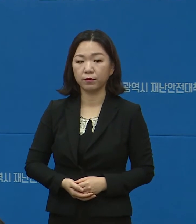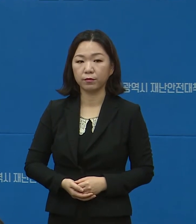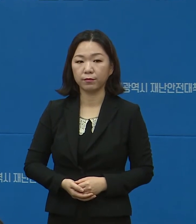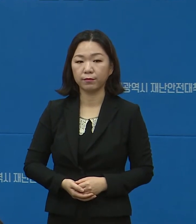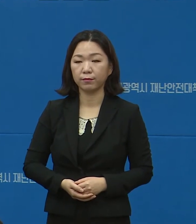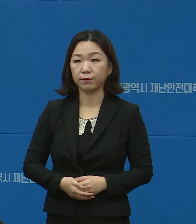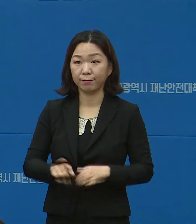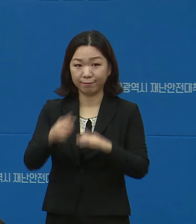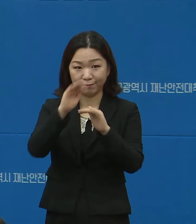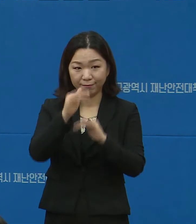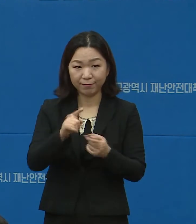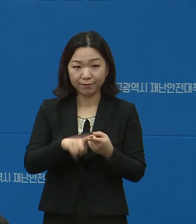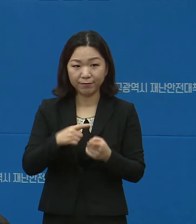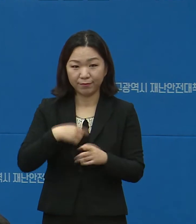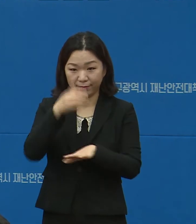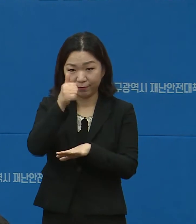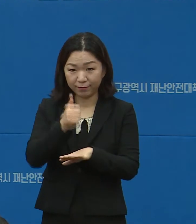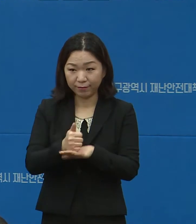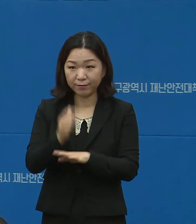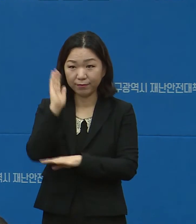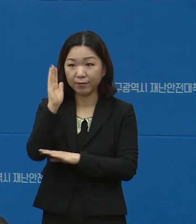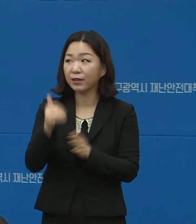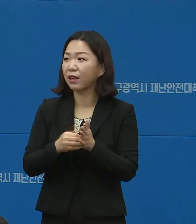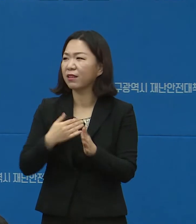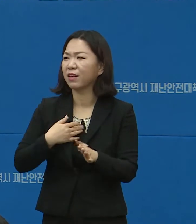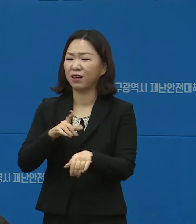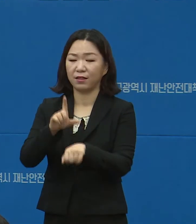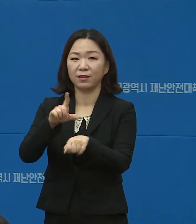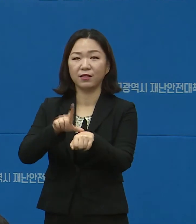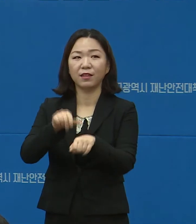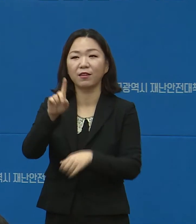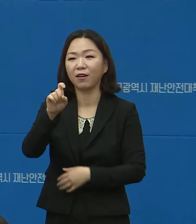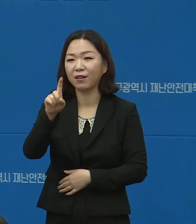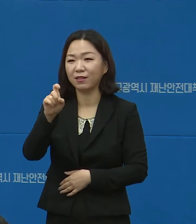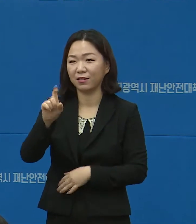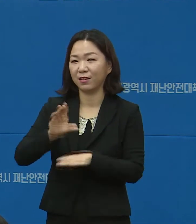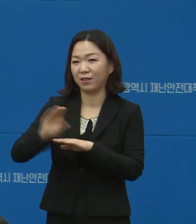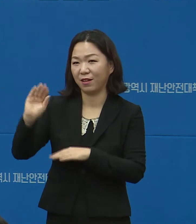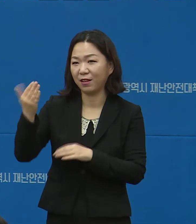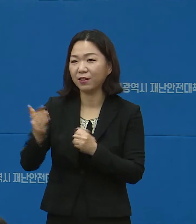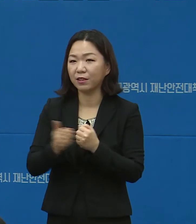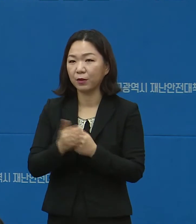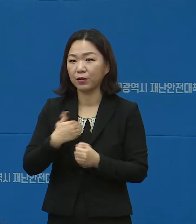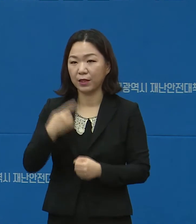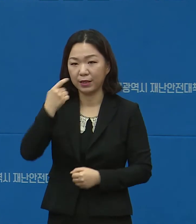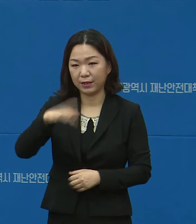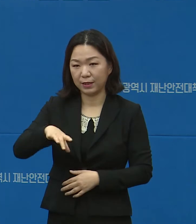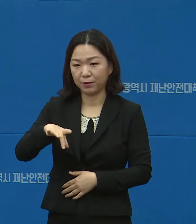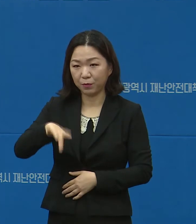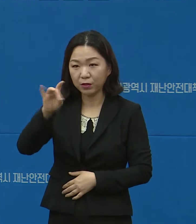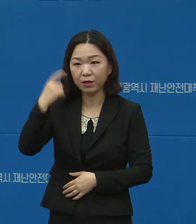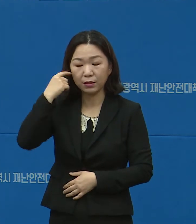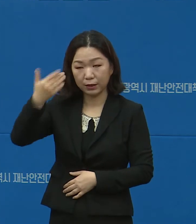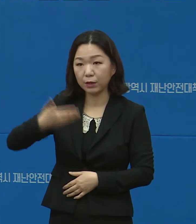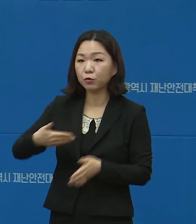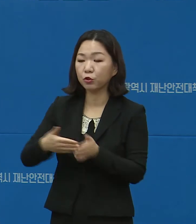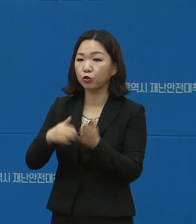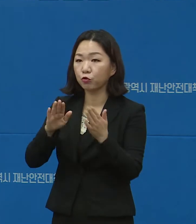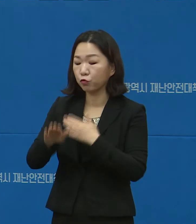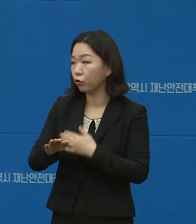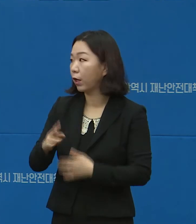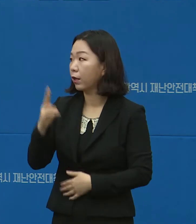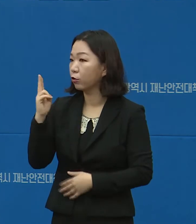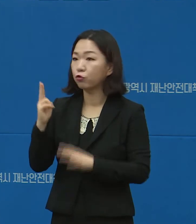그 부분들은 제가 마무리하고 제가 지금 11시에 떠나야 되기 때문에 제한테 할 질문들 마무리하시고 우리 두